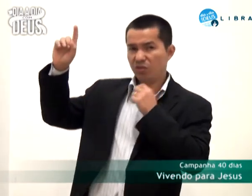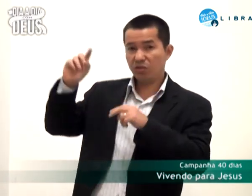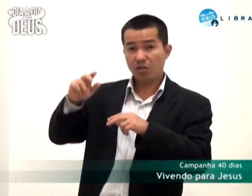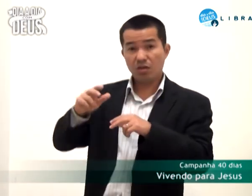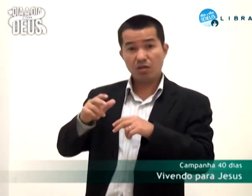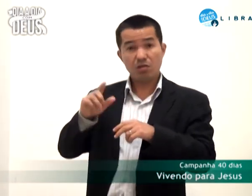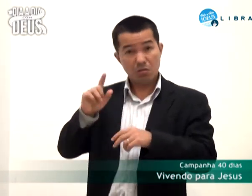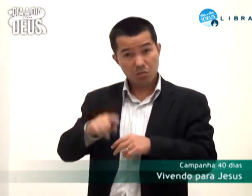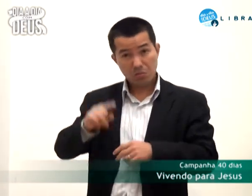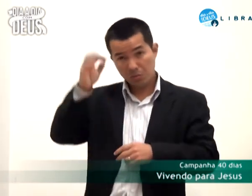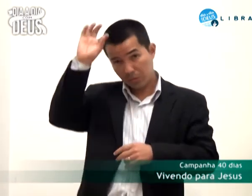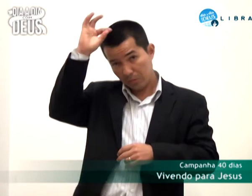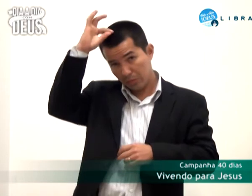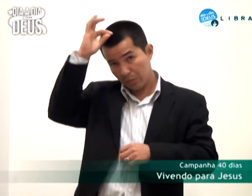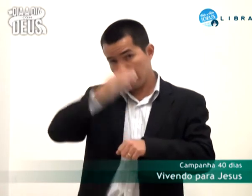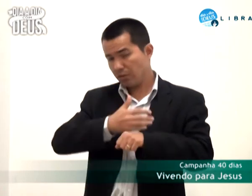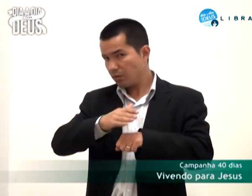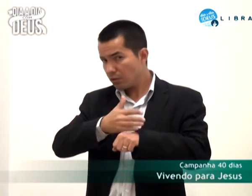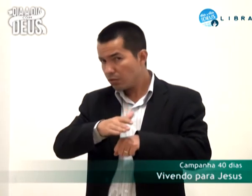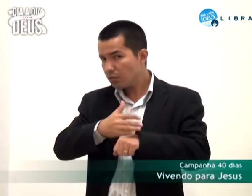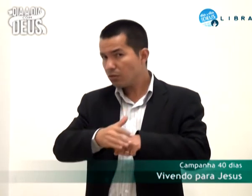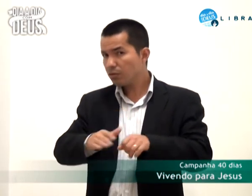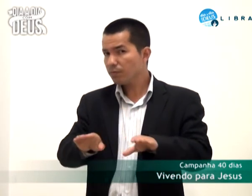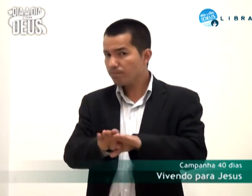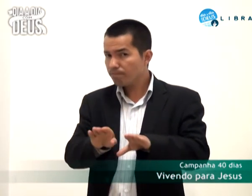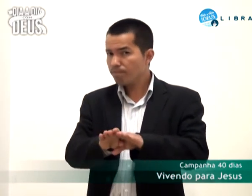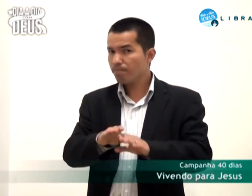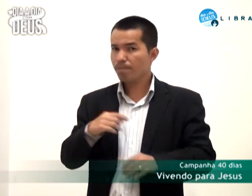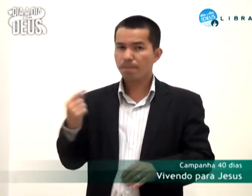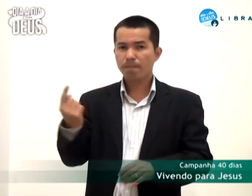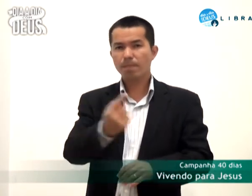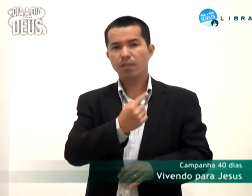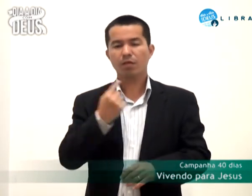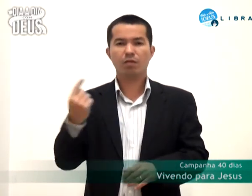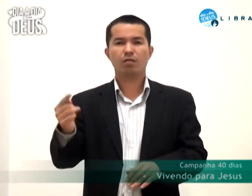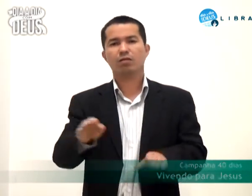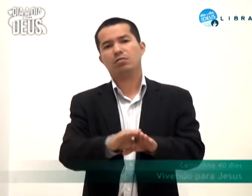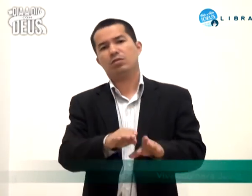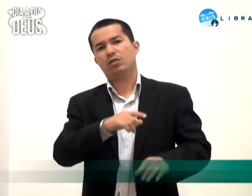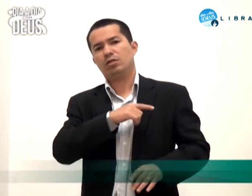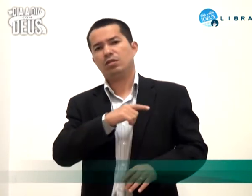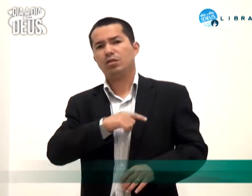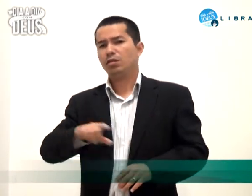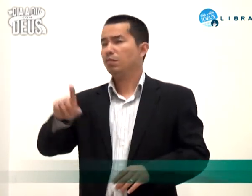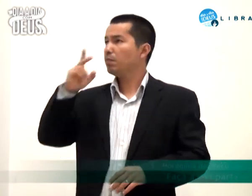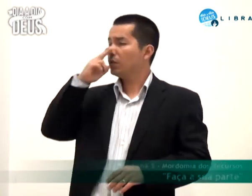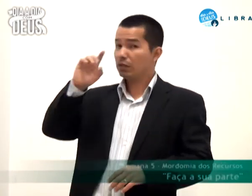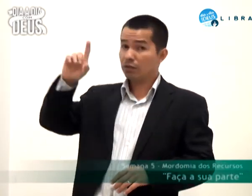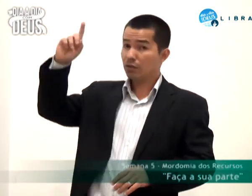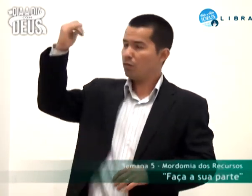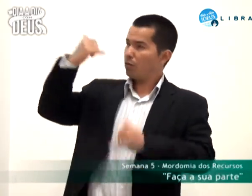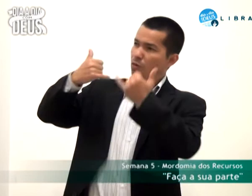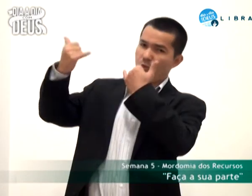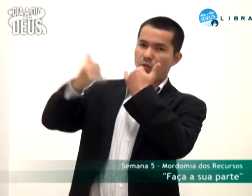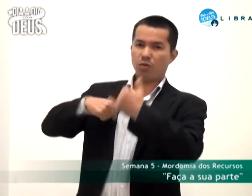se primeiro você não se der a Deus. Por isso é espiritual. E ele